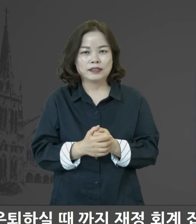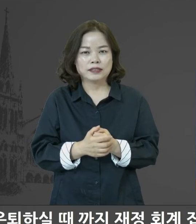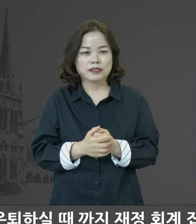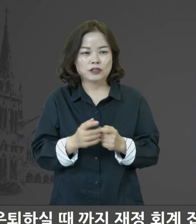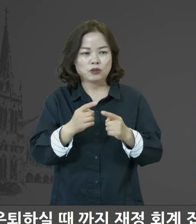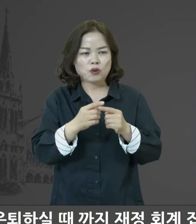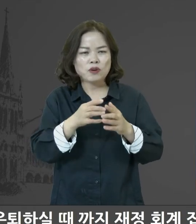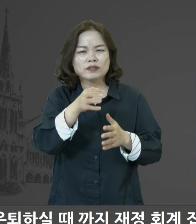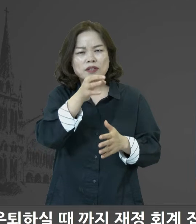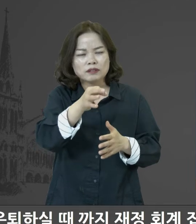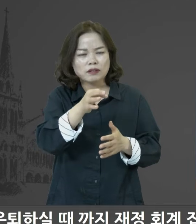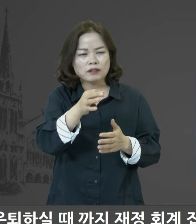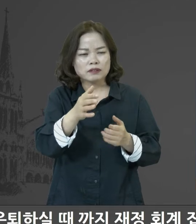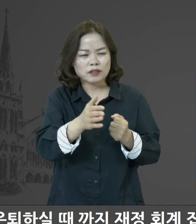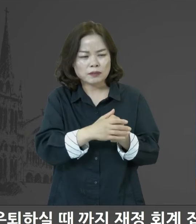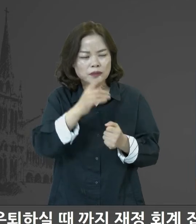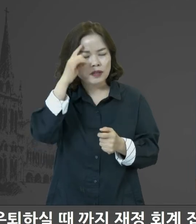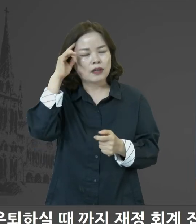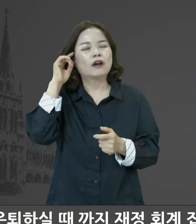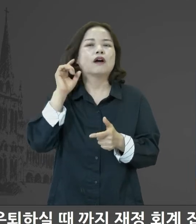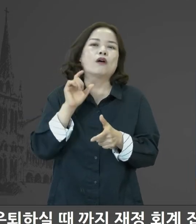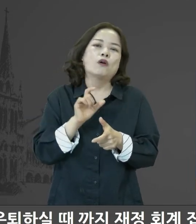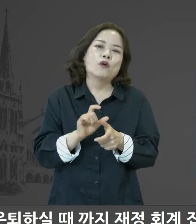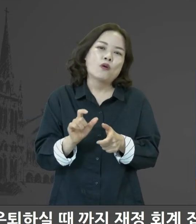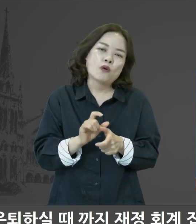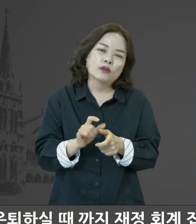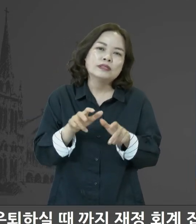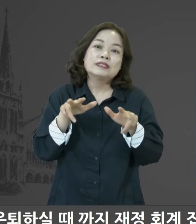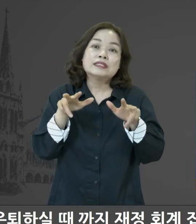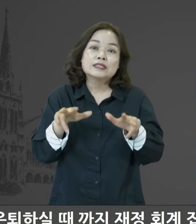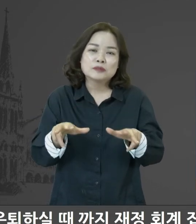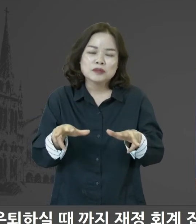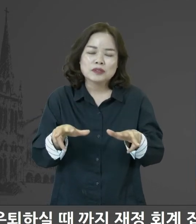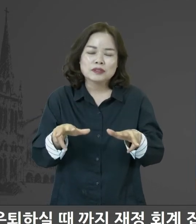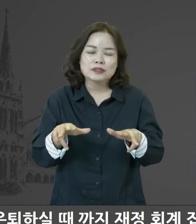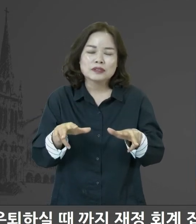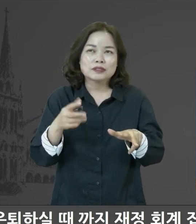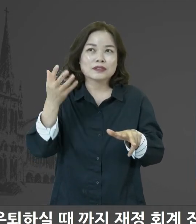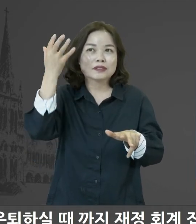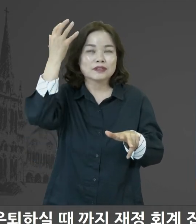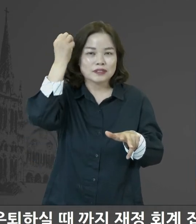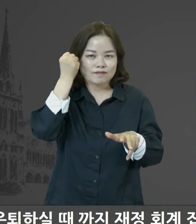교회 재정 때문에 고민하시던 아버지의 뒷모습이 지금도 눈에 선합니다.